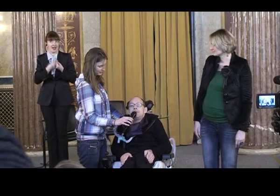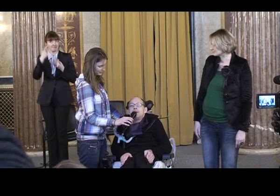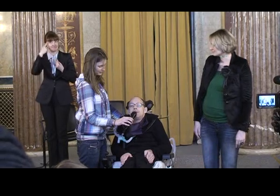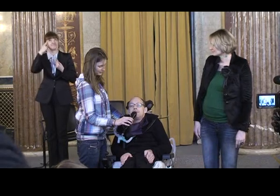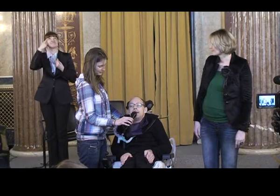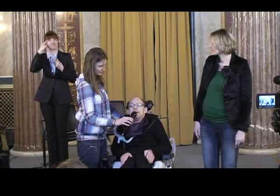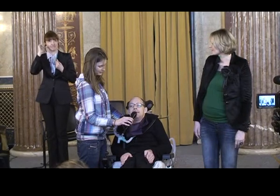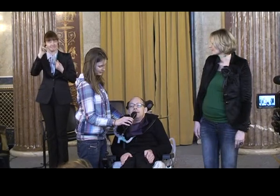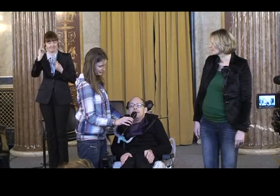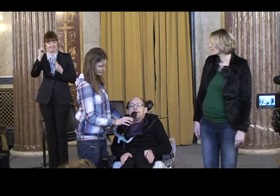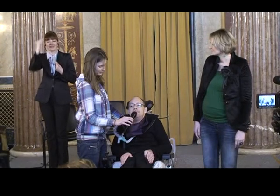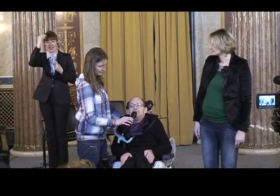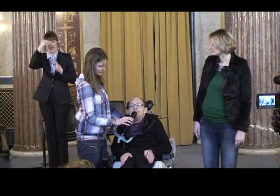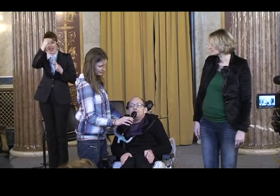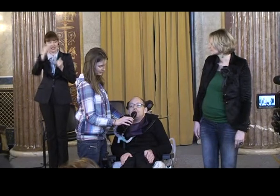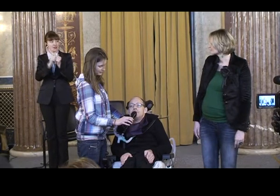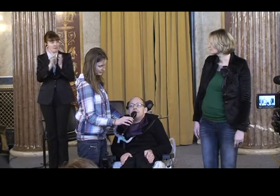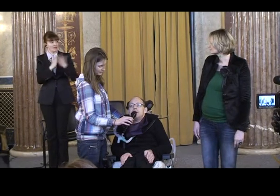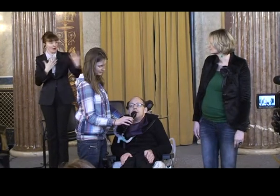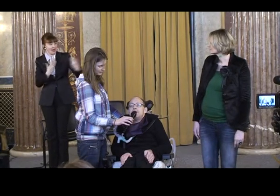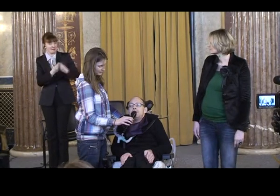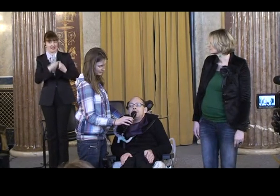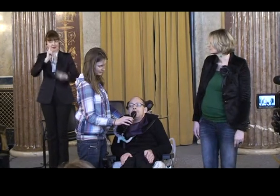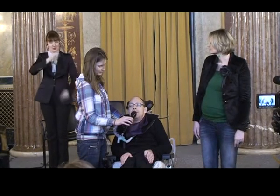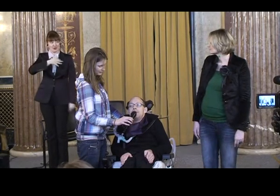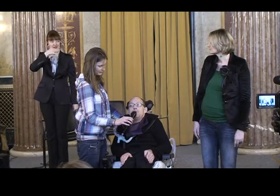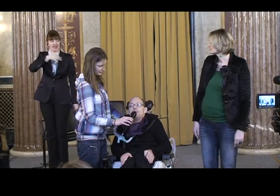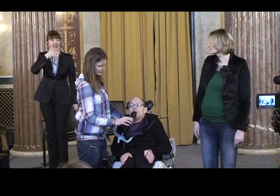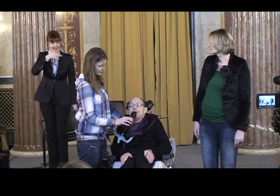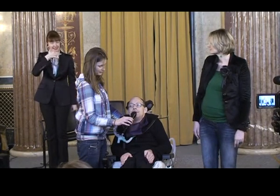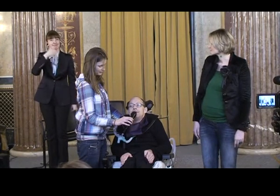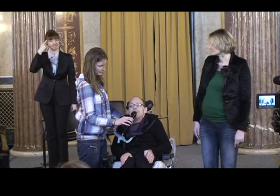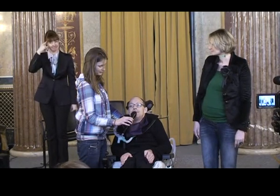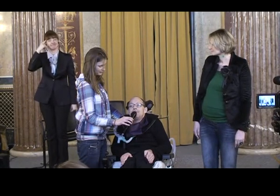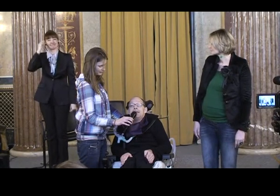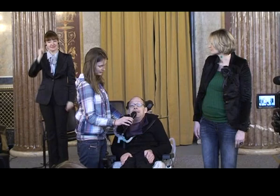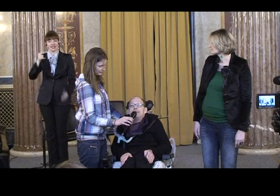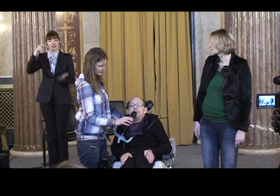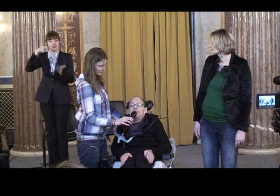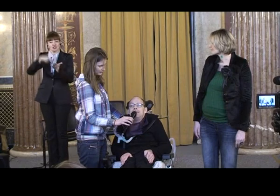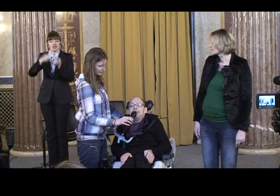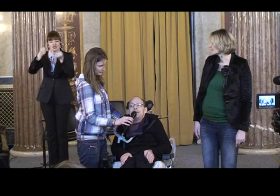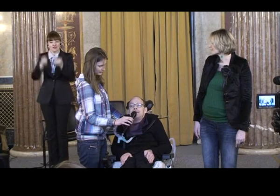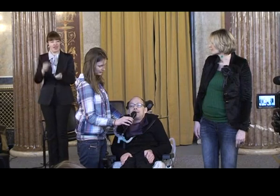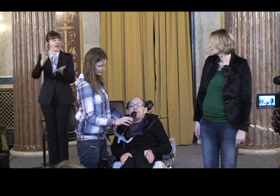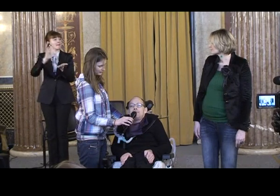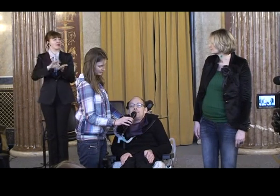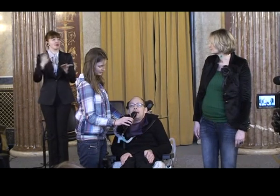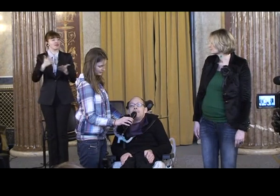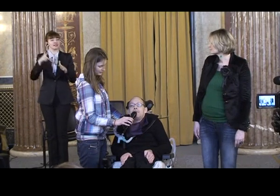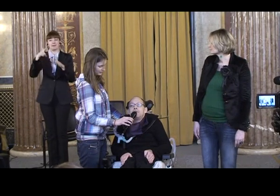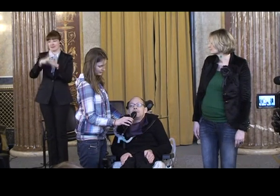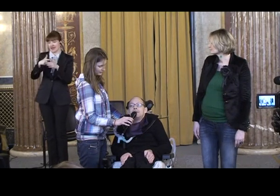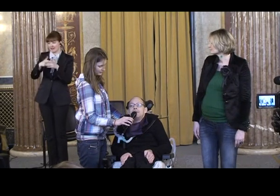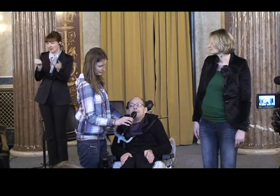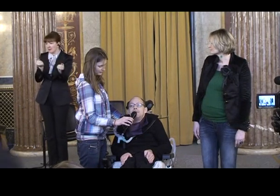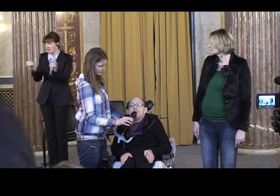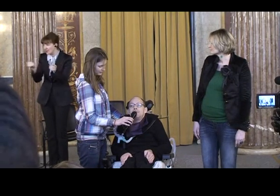Aschermittwochrede zu halten, mit dem Schwerpunkt Behindertenpolitik, aber auch, dass man einmal